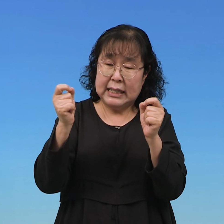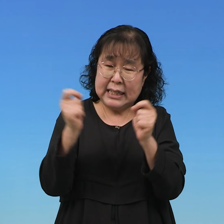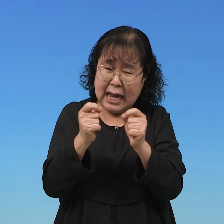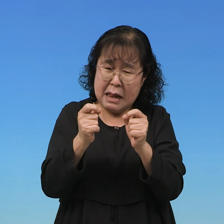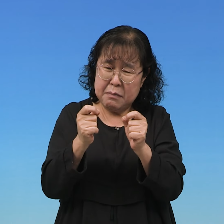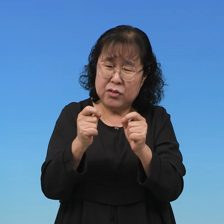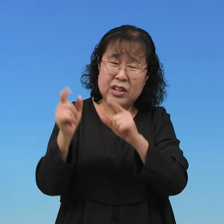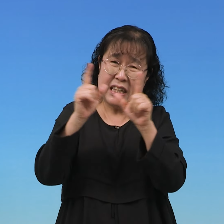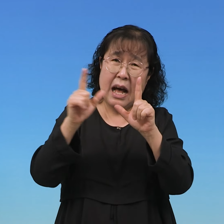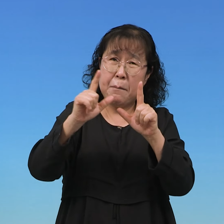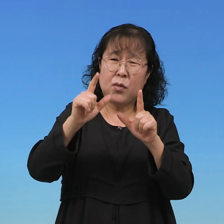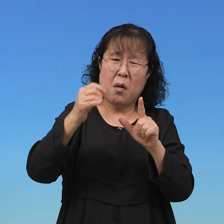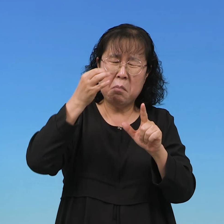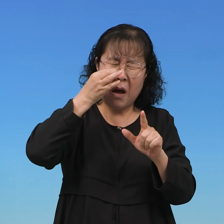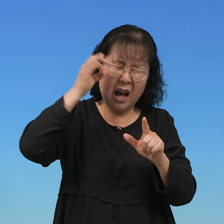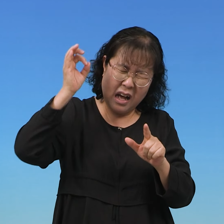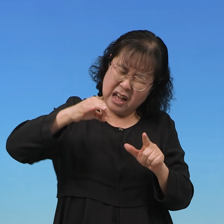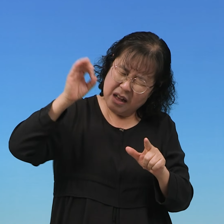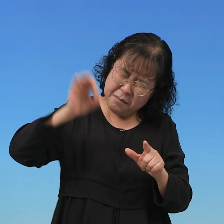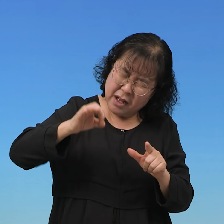천하게 보내기에는 너무 길다.